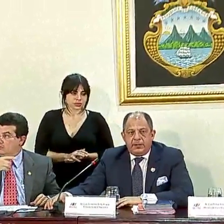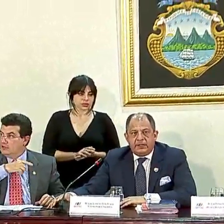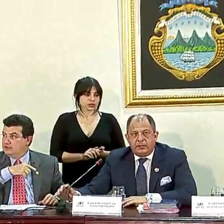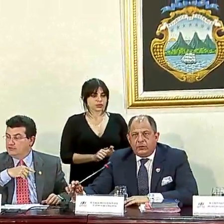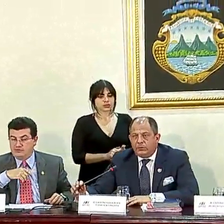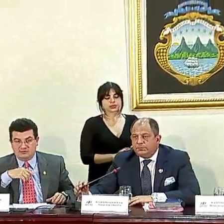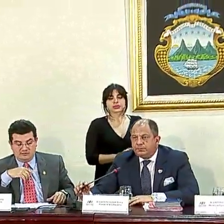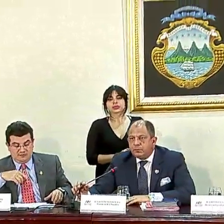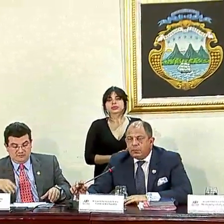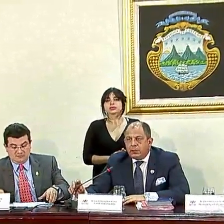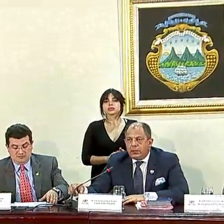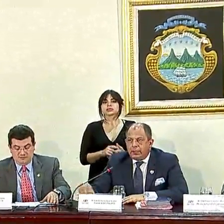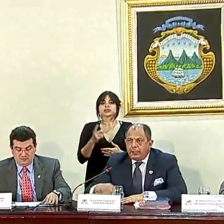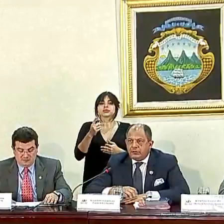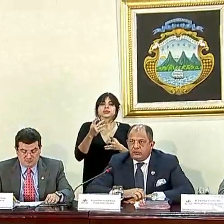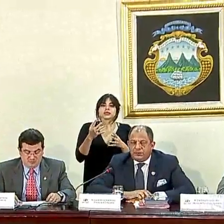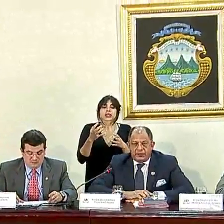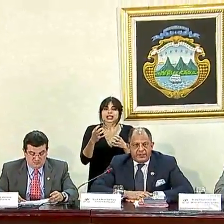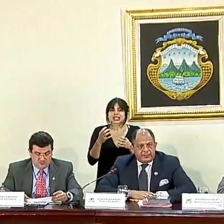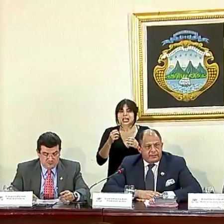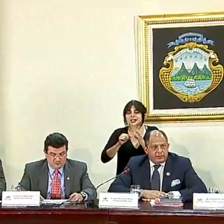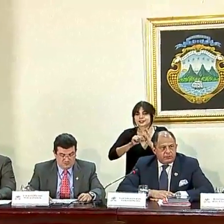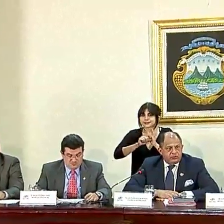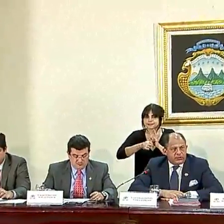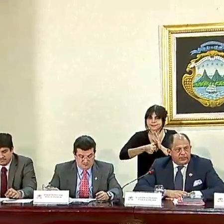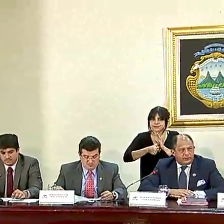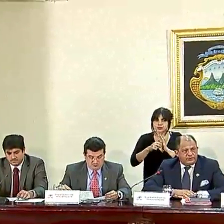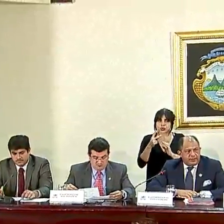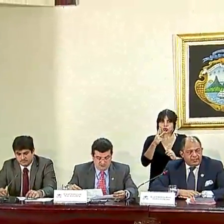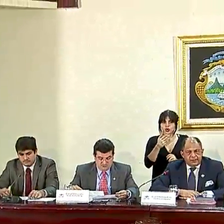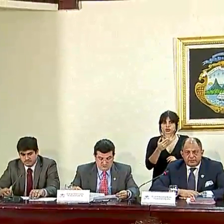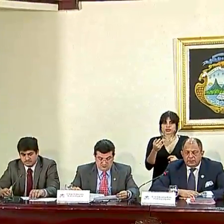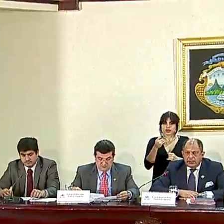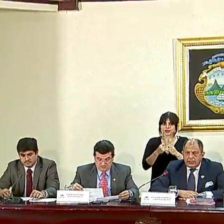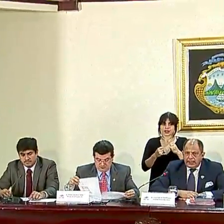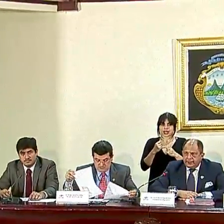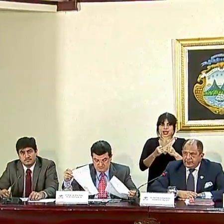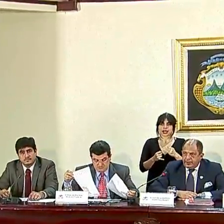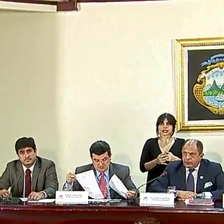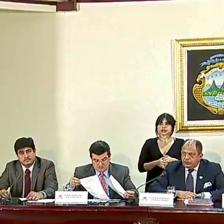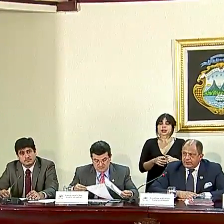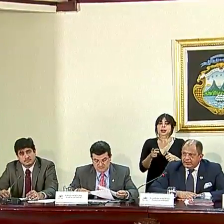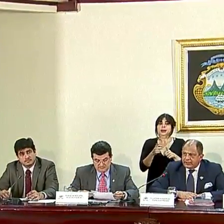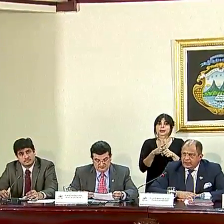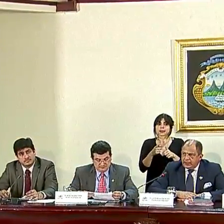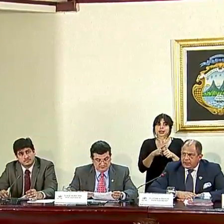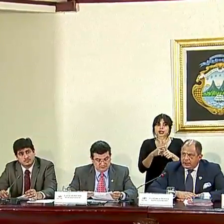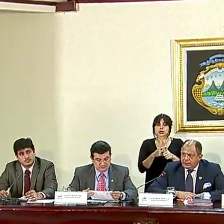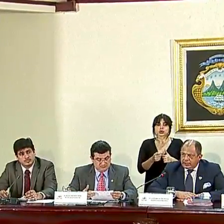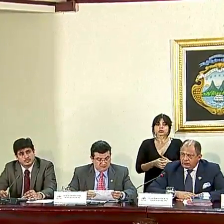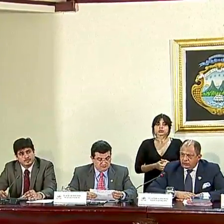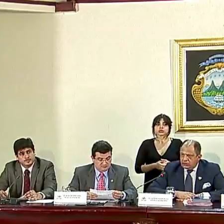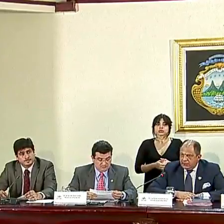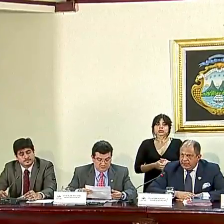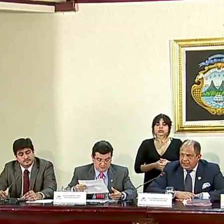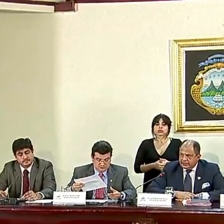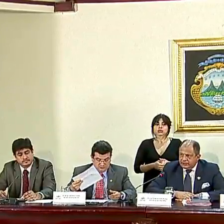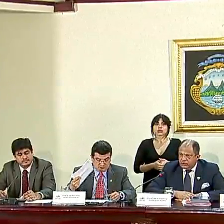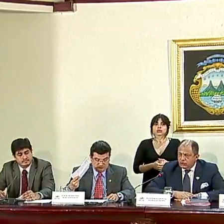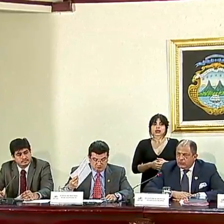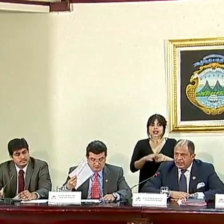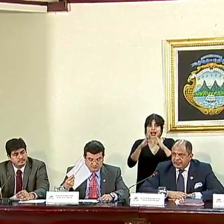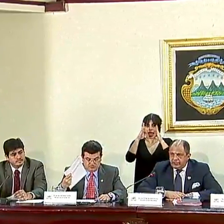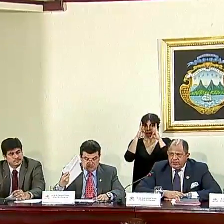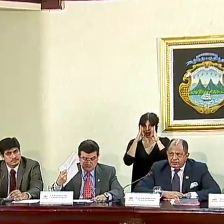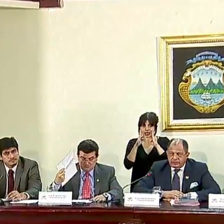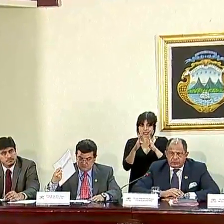Señor. Nada más quiero subrayar dos elementos finales. El primero es que tanto la